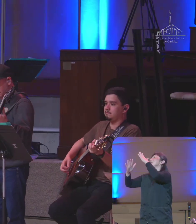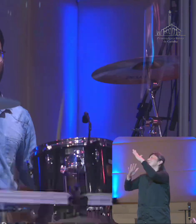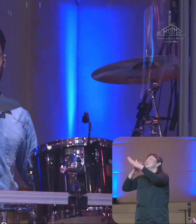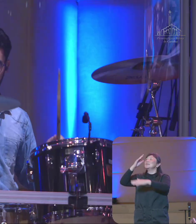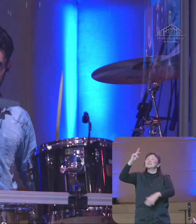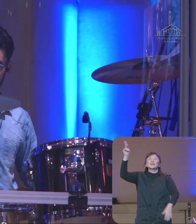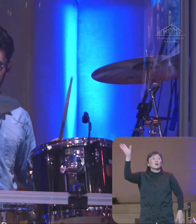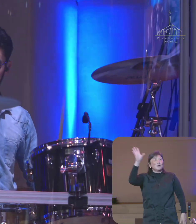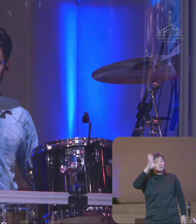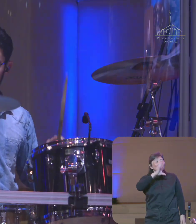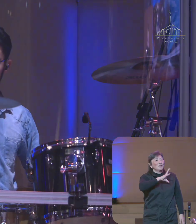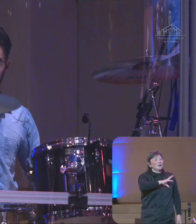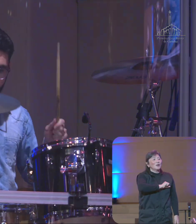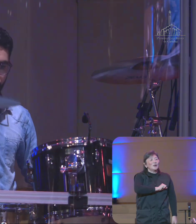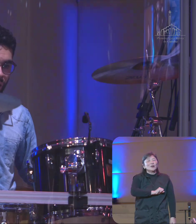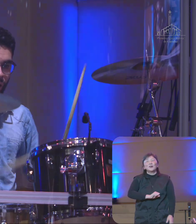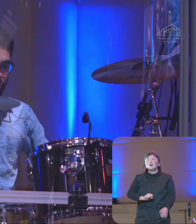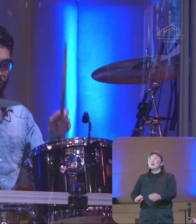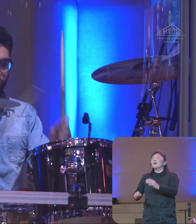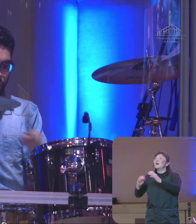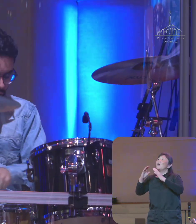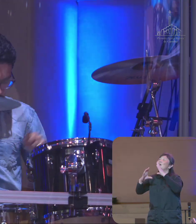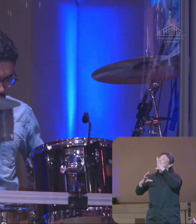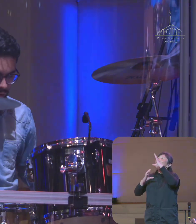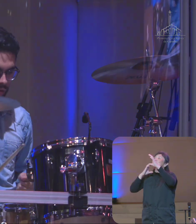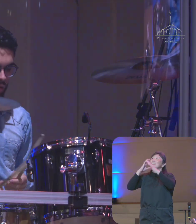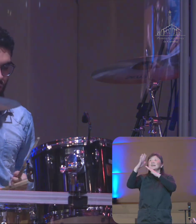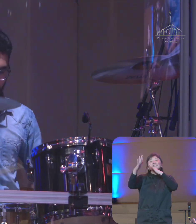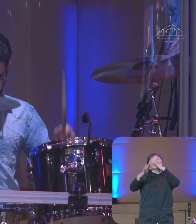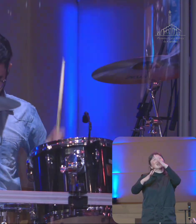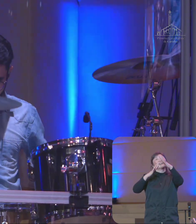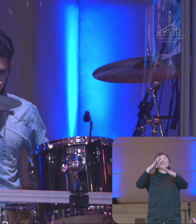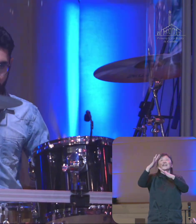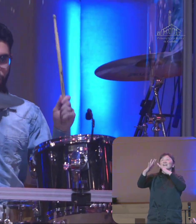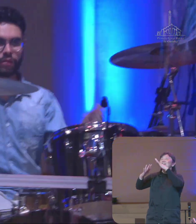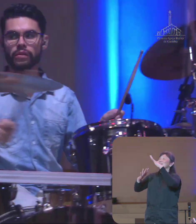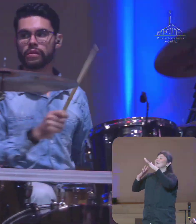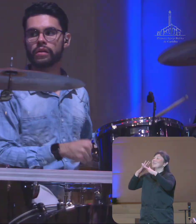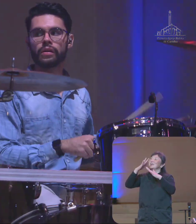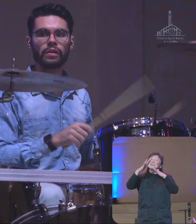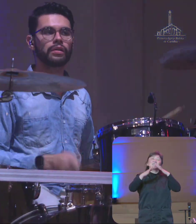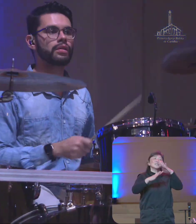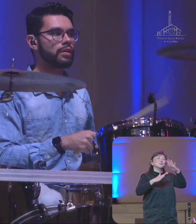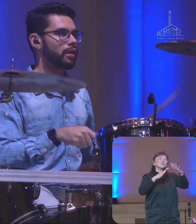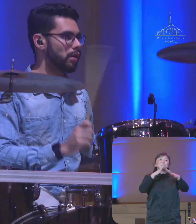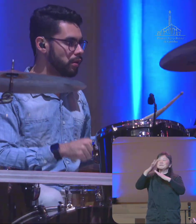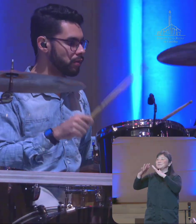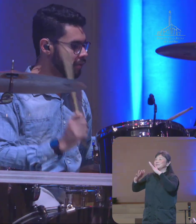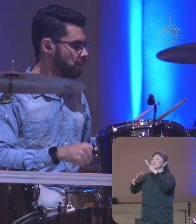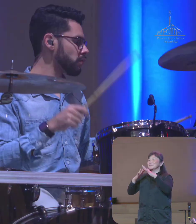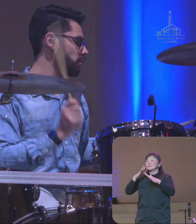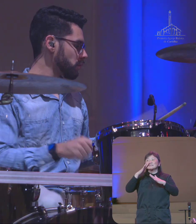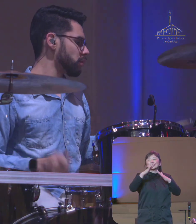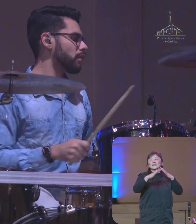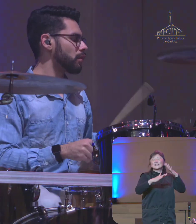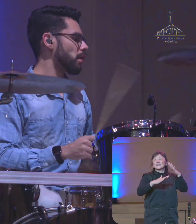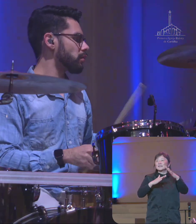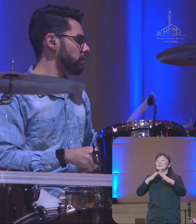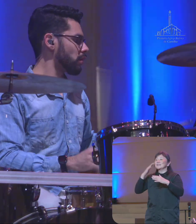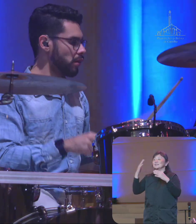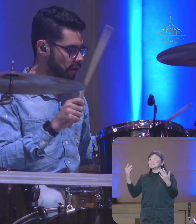a liberdade que existe em viver com o Senhor, Pai. Nos dá ousadia, nos dá sabedoria para criarmos relacionamentos,